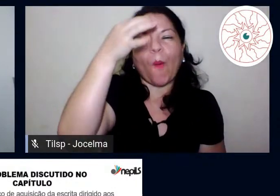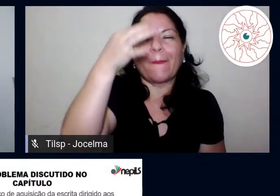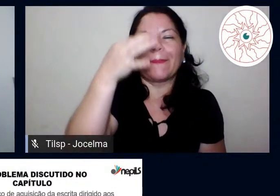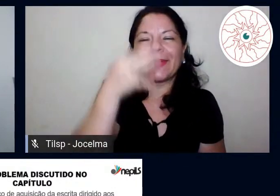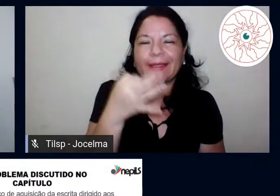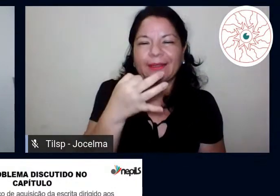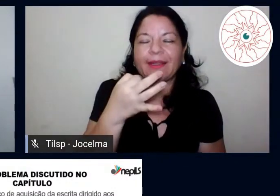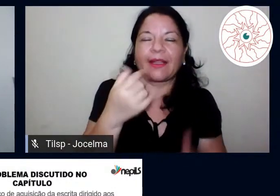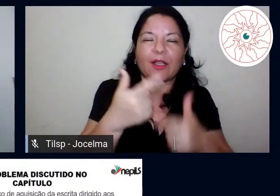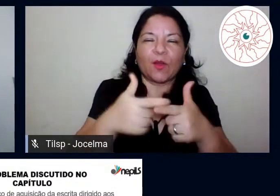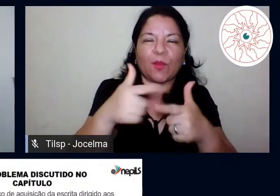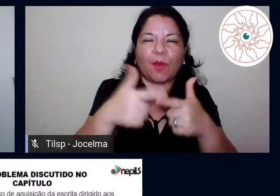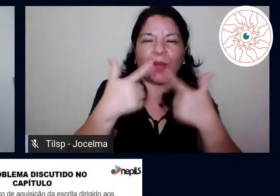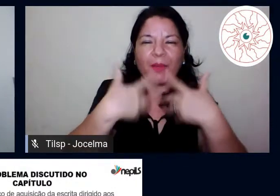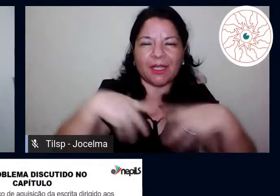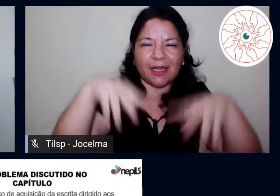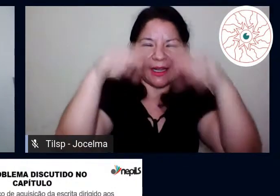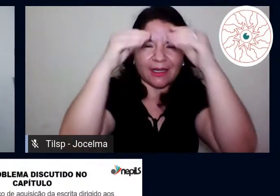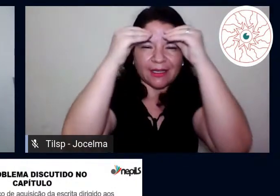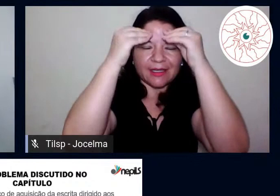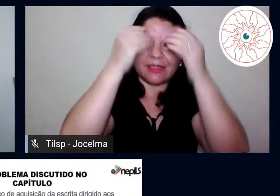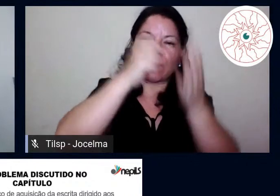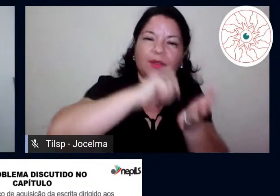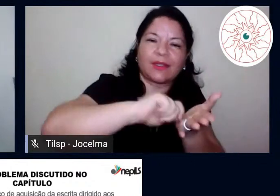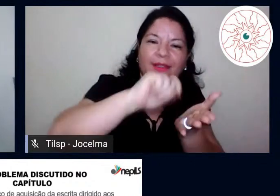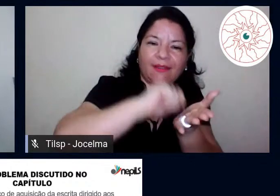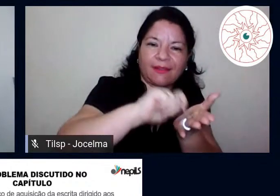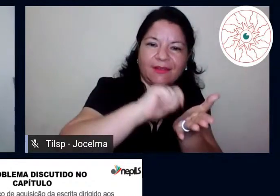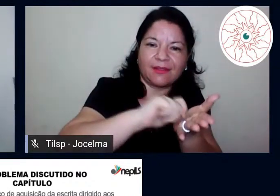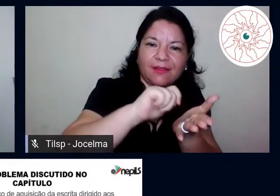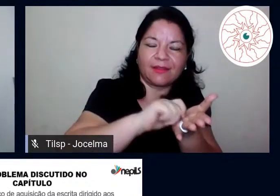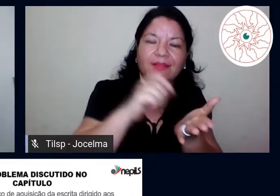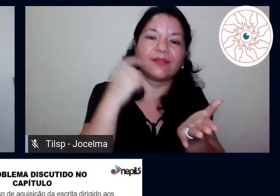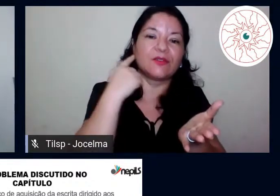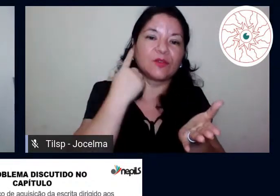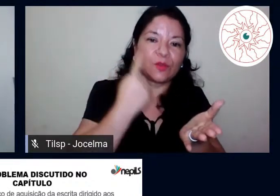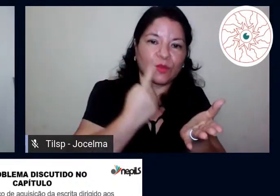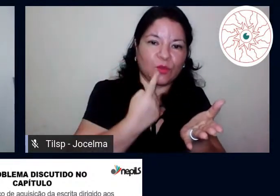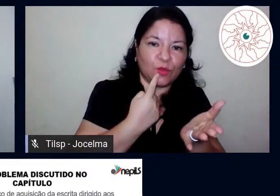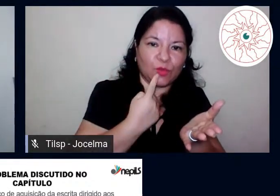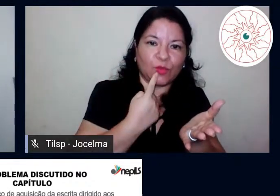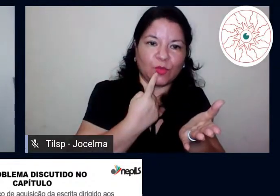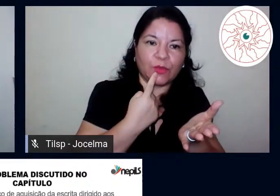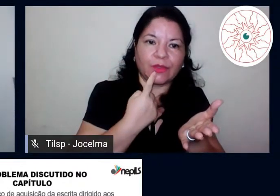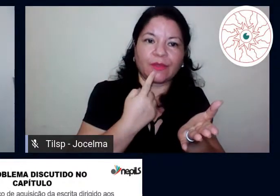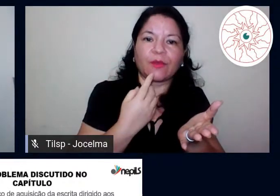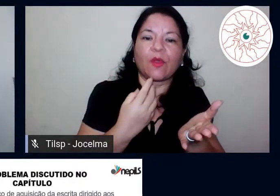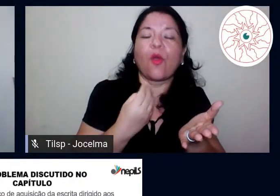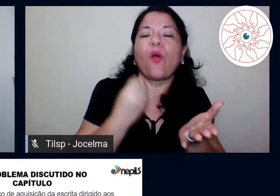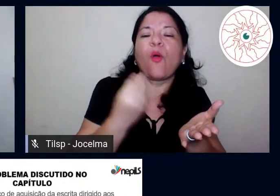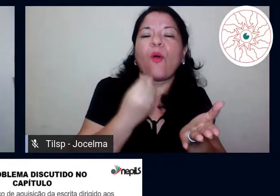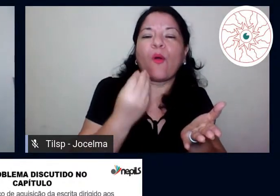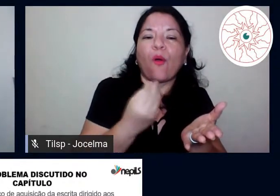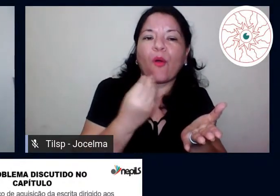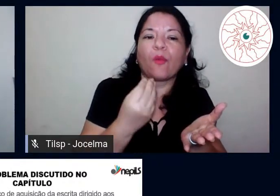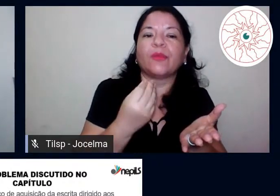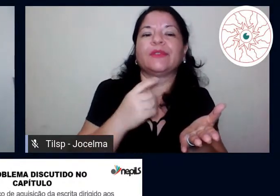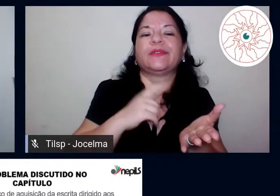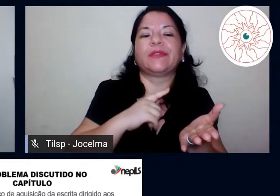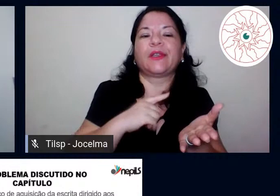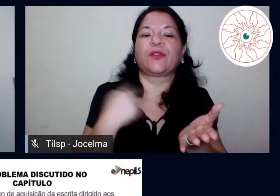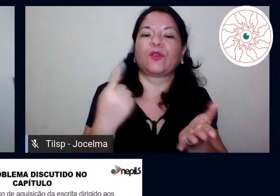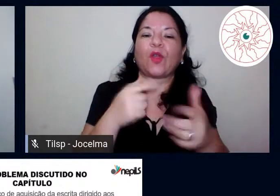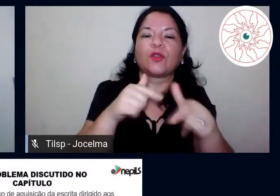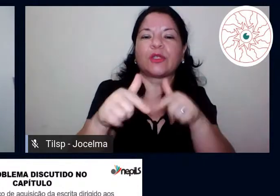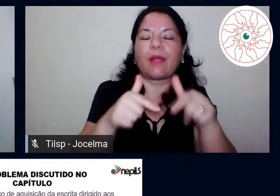aquisição da escrita, né, de que aquisição da escrita nós estamos falando do trabalho atual que é feito